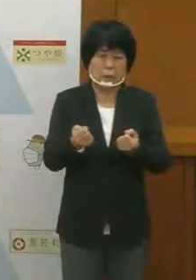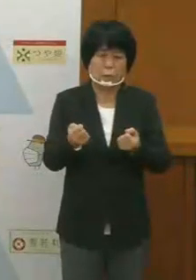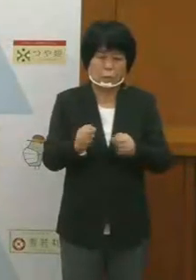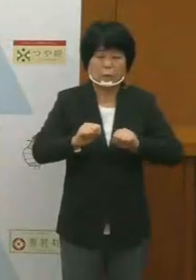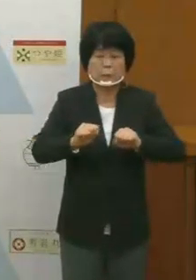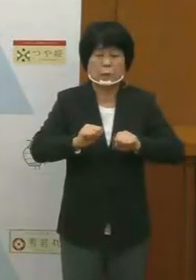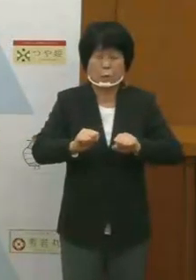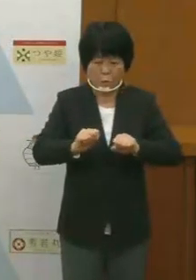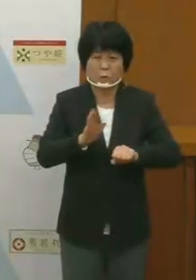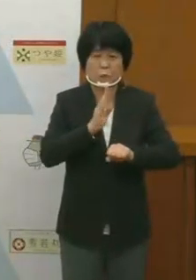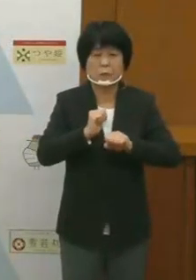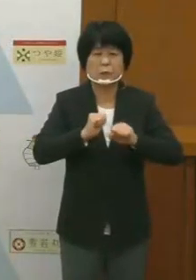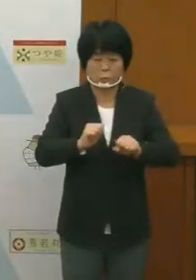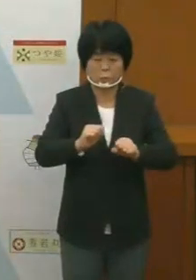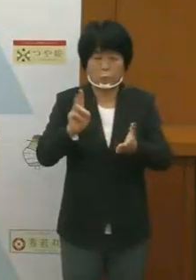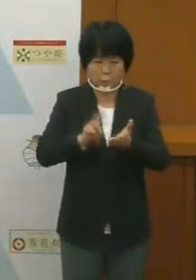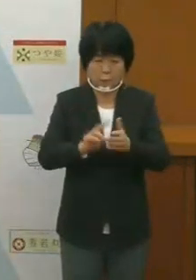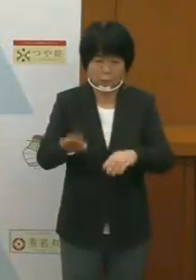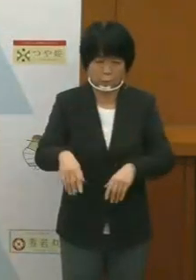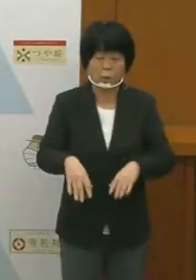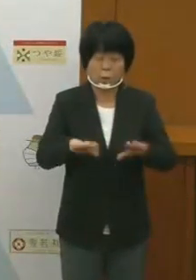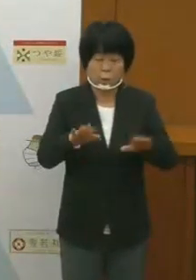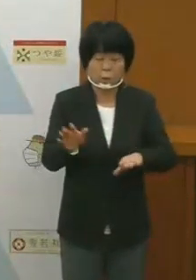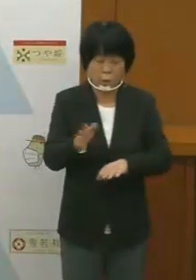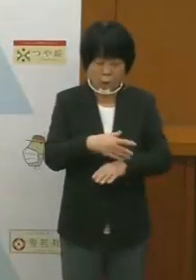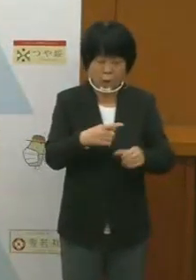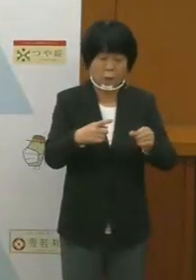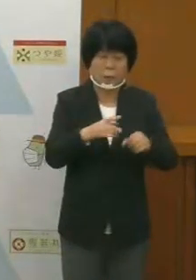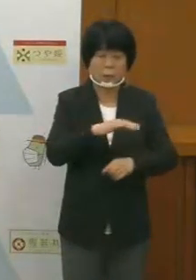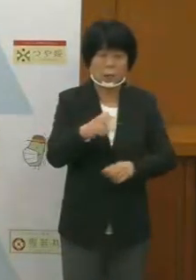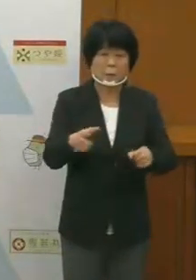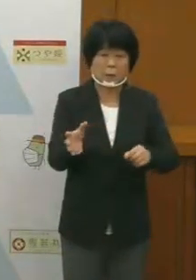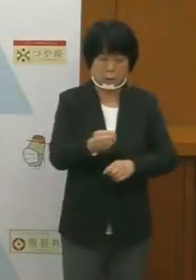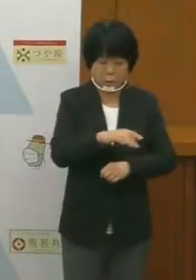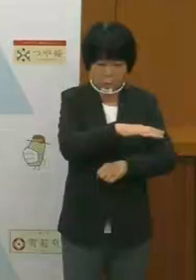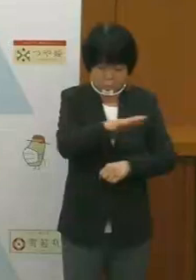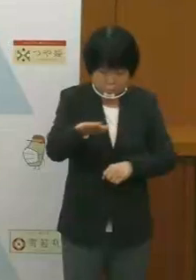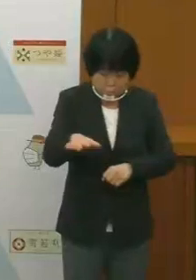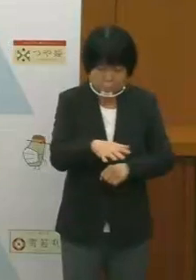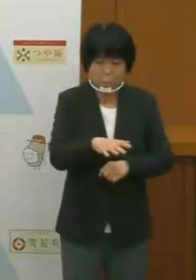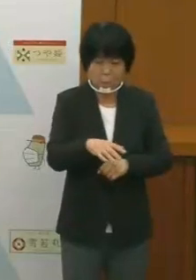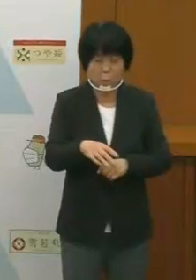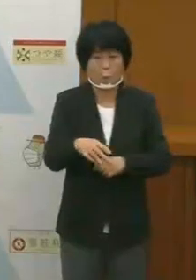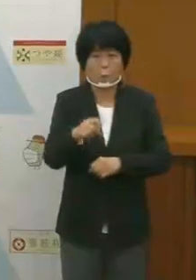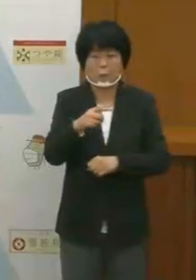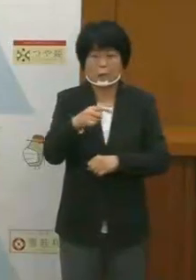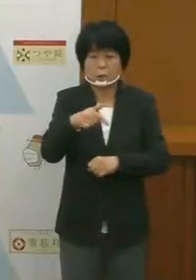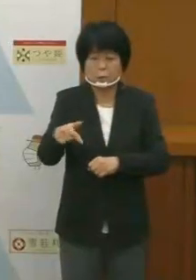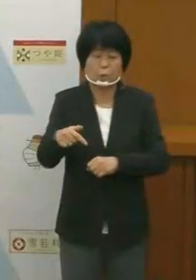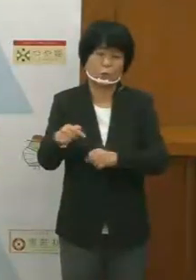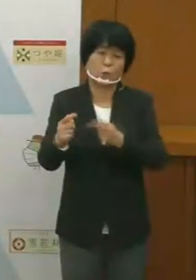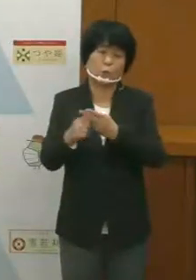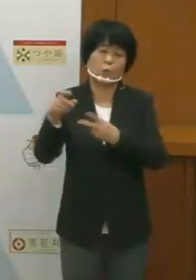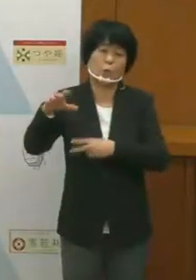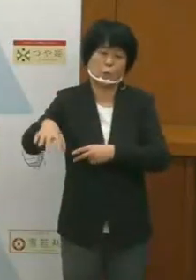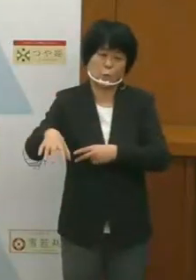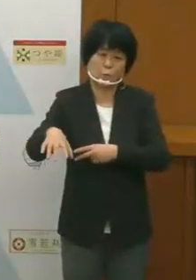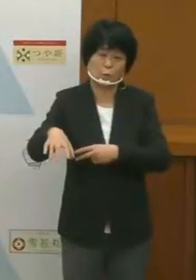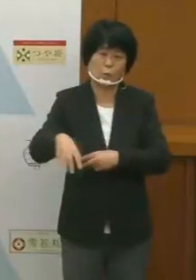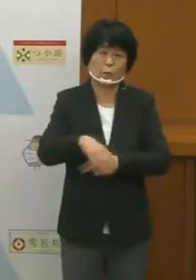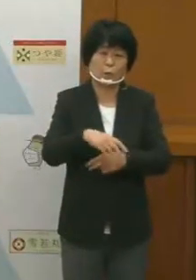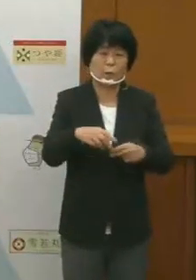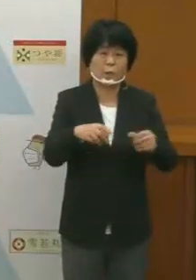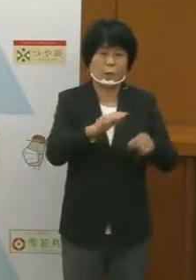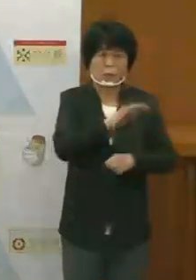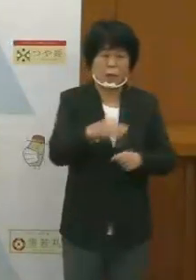。本日から山沢全店と一部の郵便局で 山沢全店